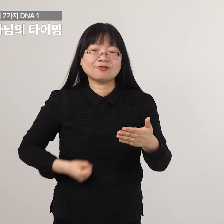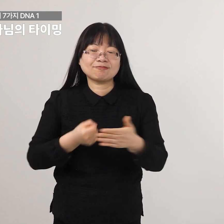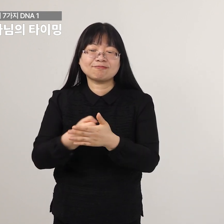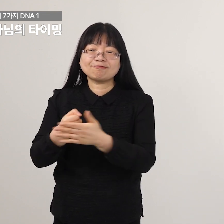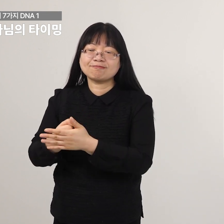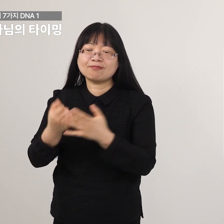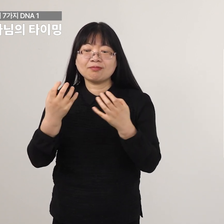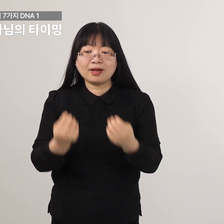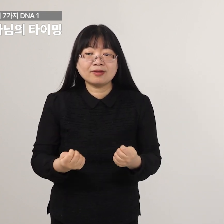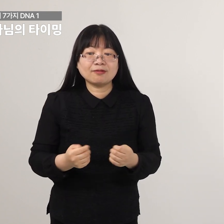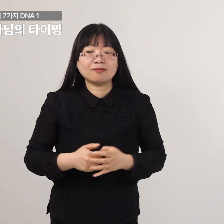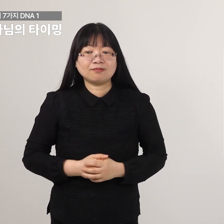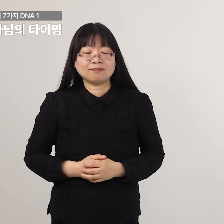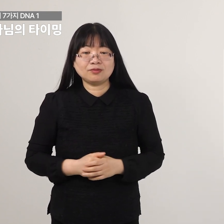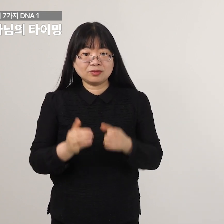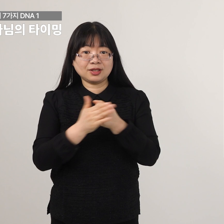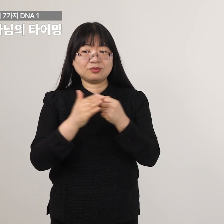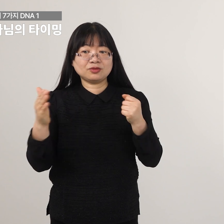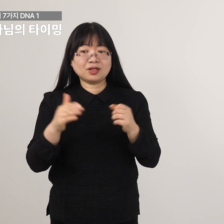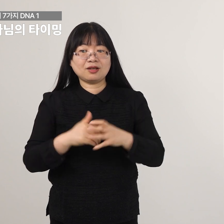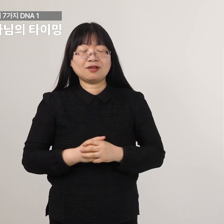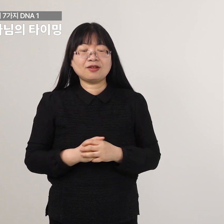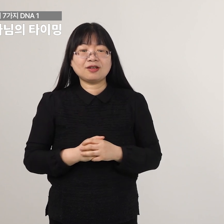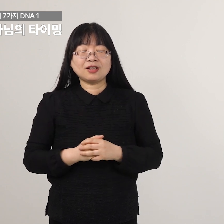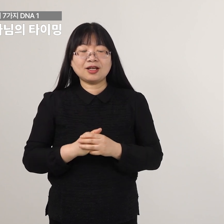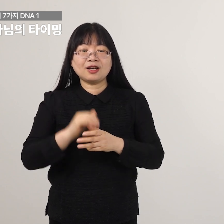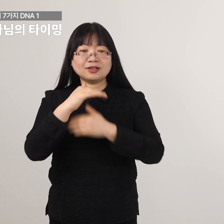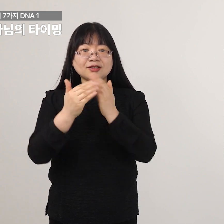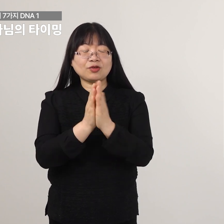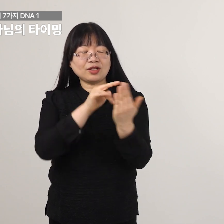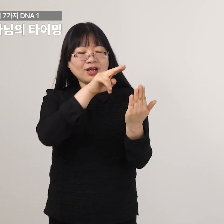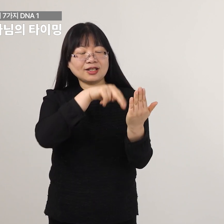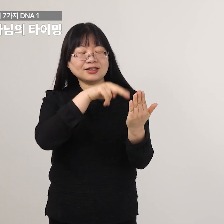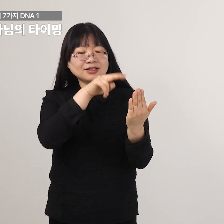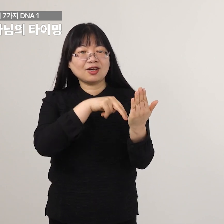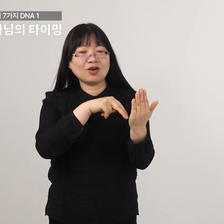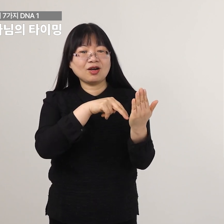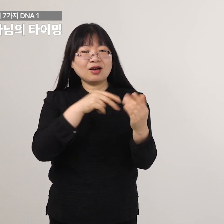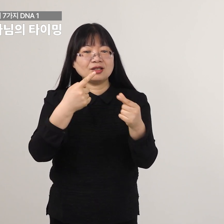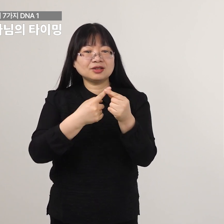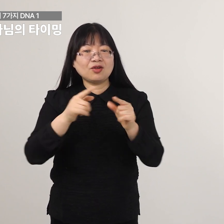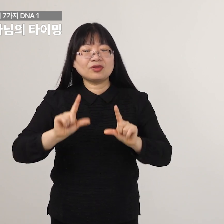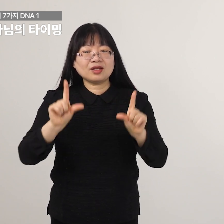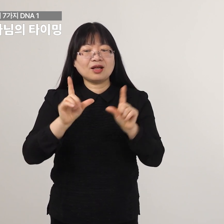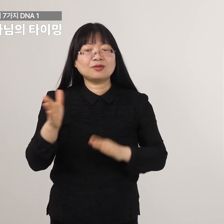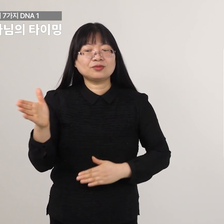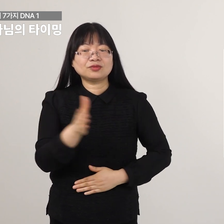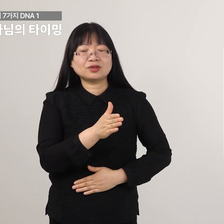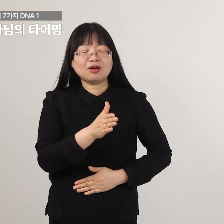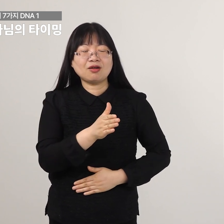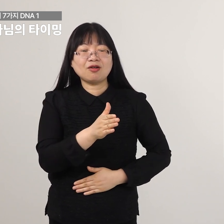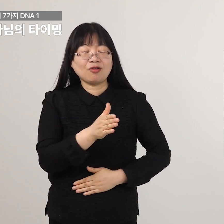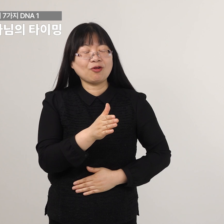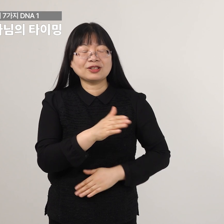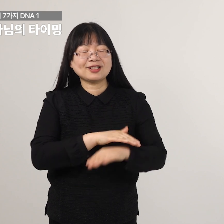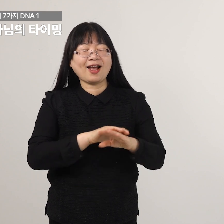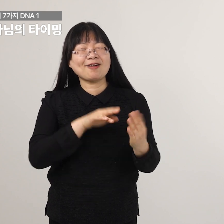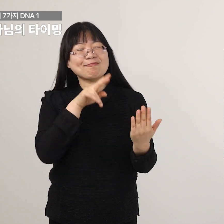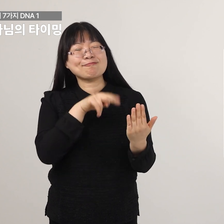해요. 그래서 성경 읽기도 첫날부터 속도가